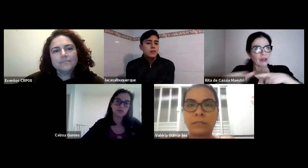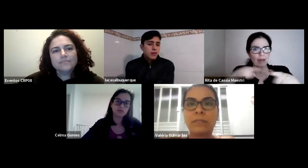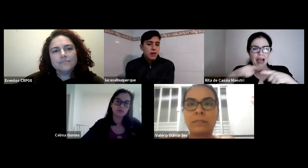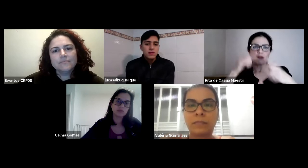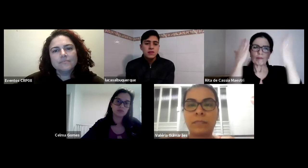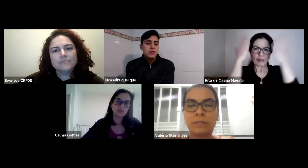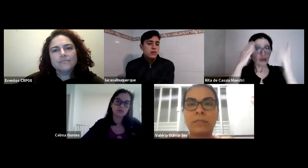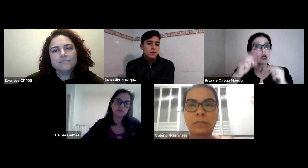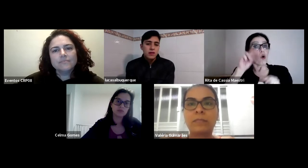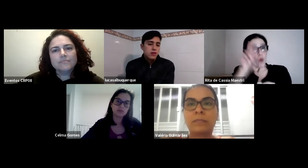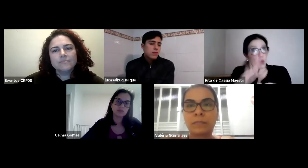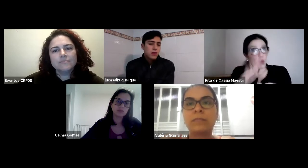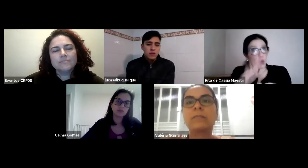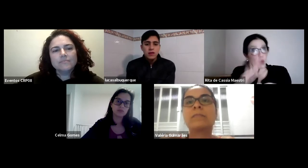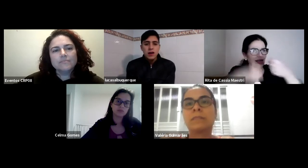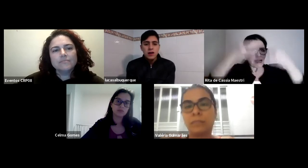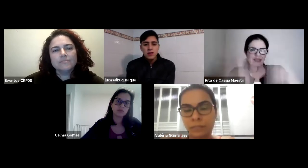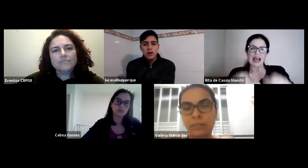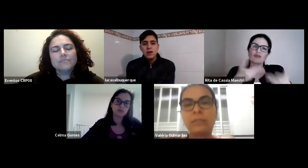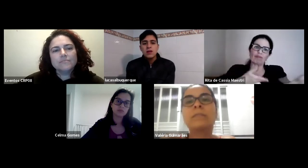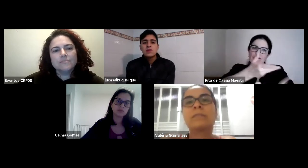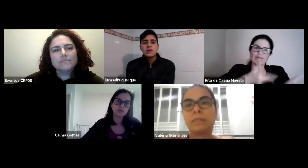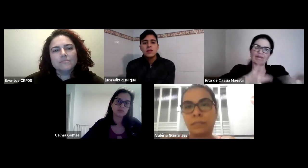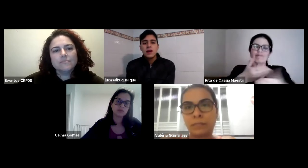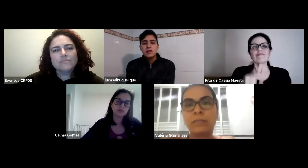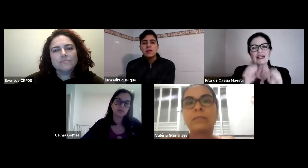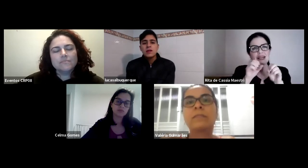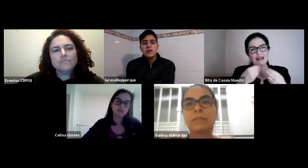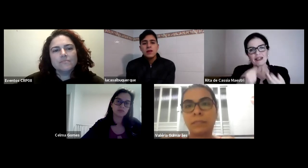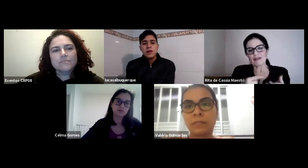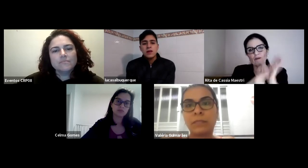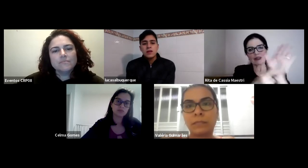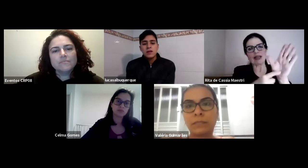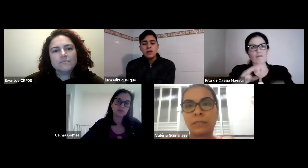para que o trabalho seja com maior qualidade, né? Com sinais